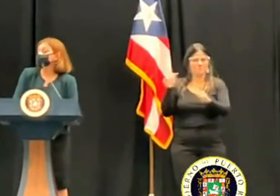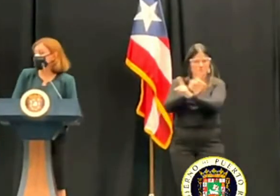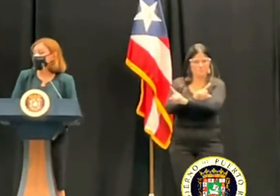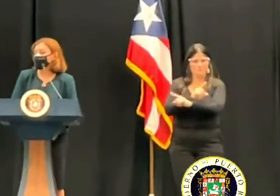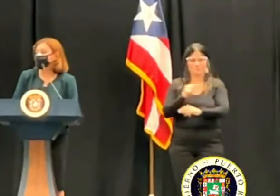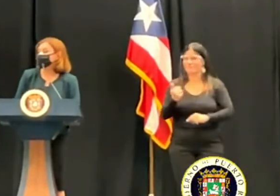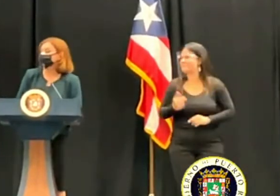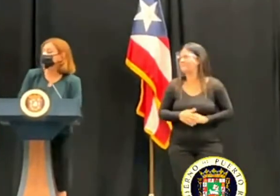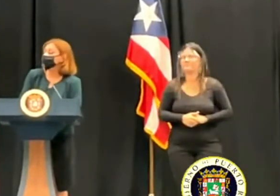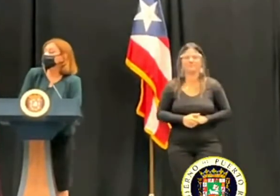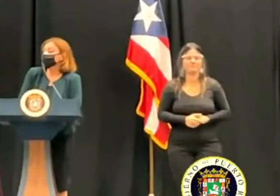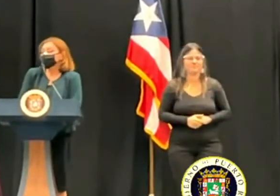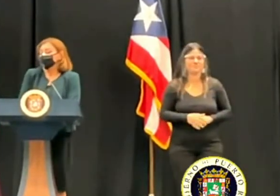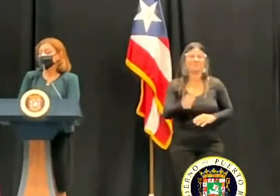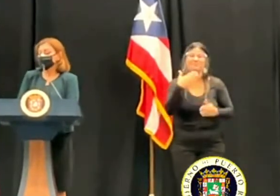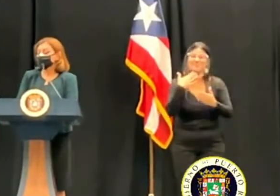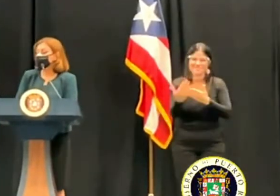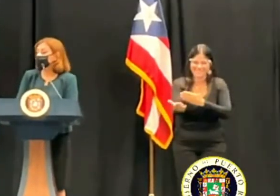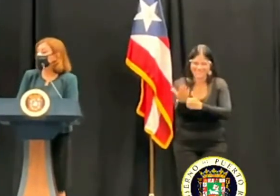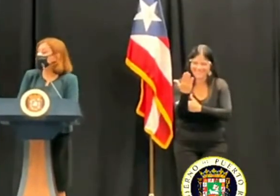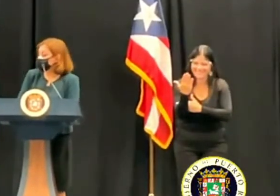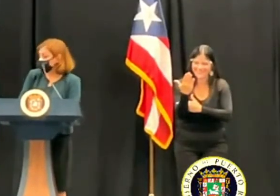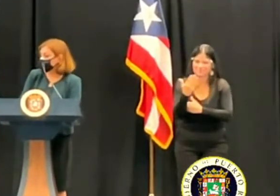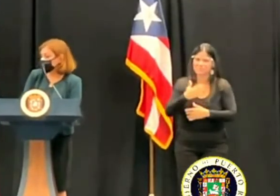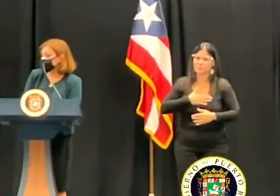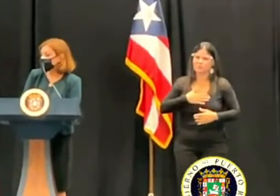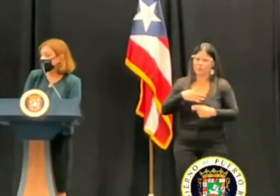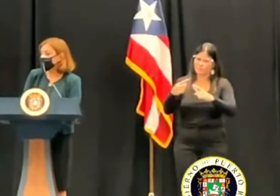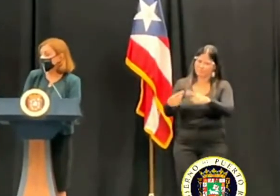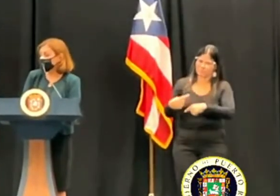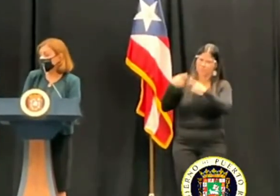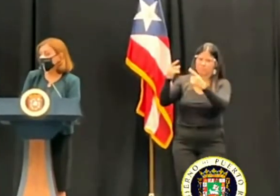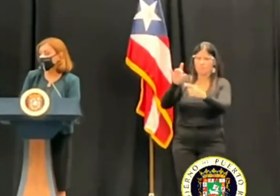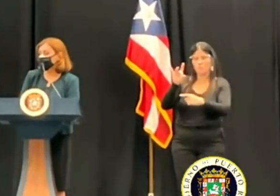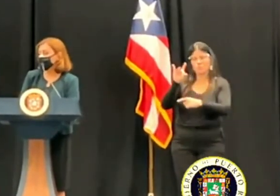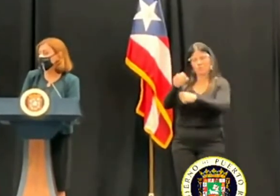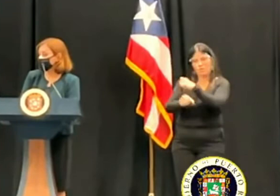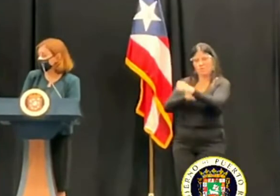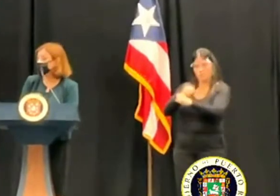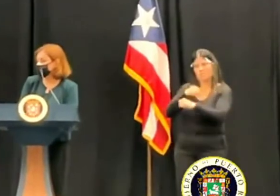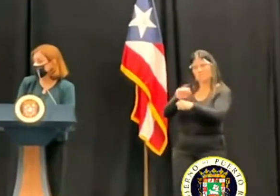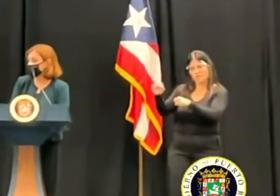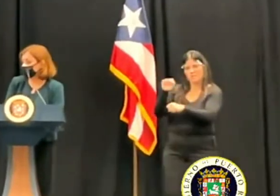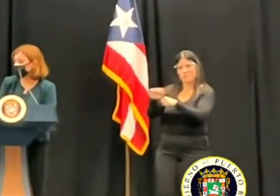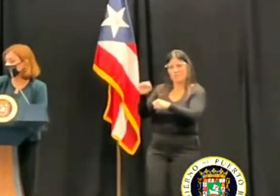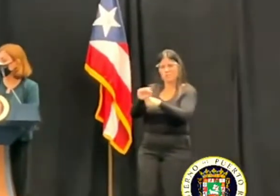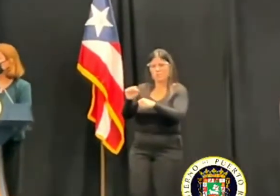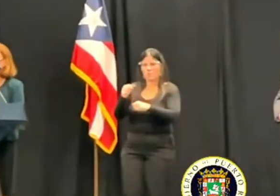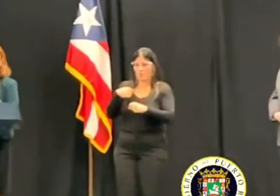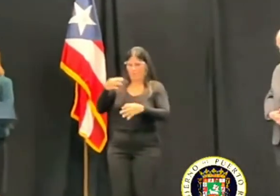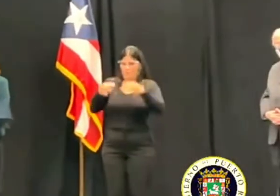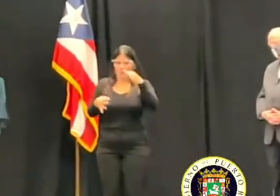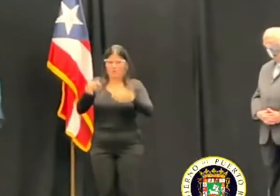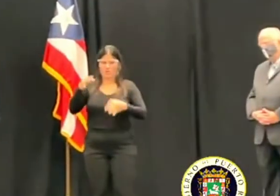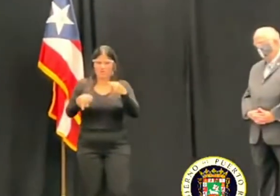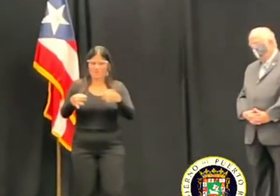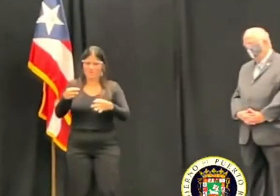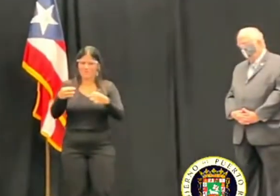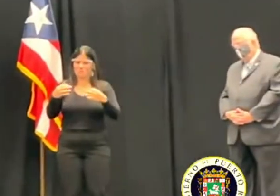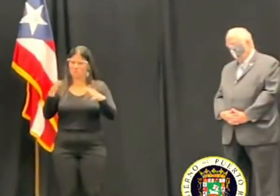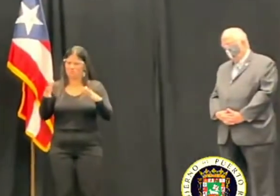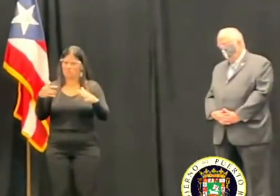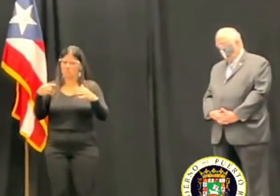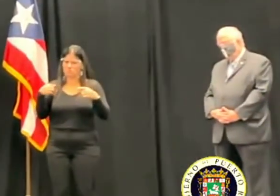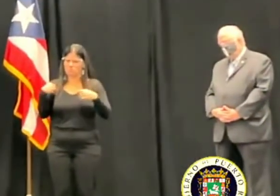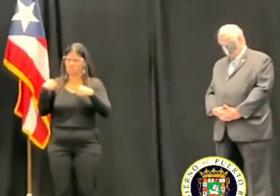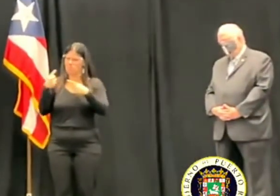Sí, muy buenos días. Yo llevo ocho años trabajando como juez del Tribunal de Apelaciones, rigiéndome por